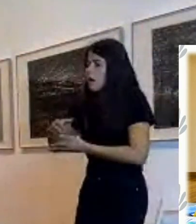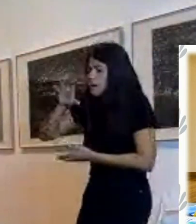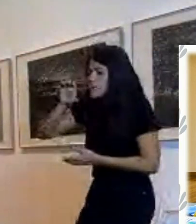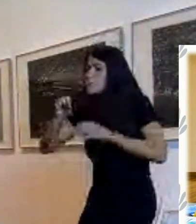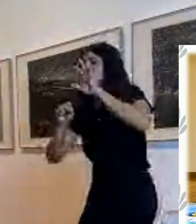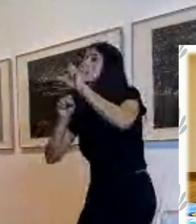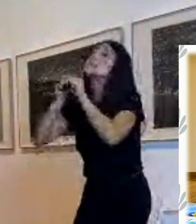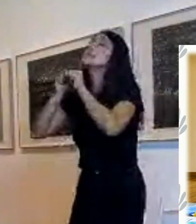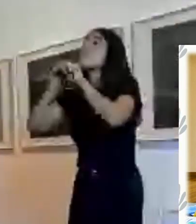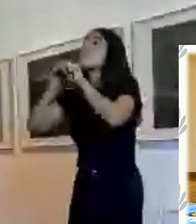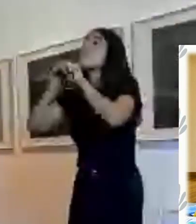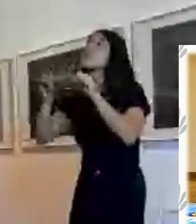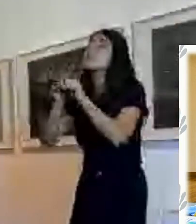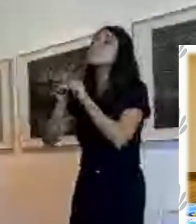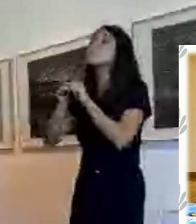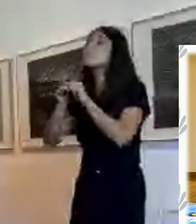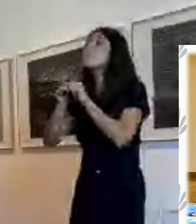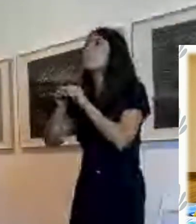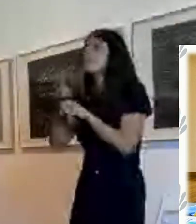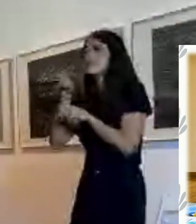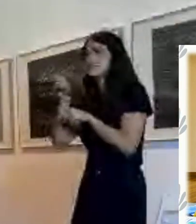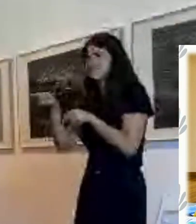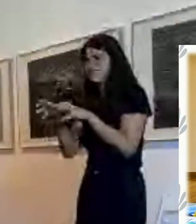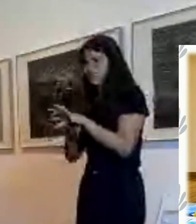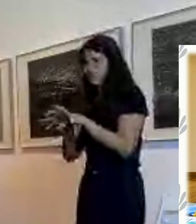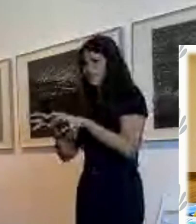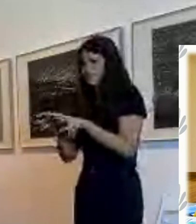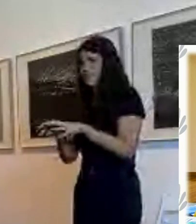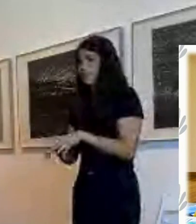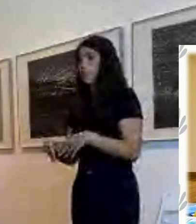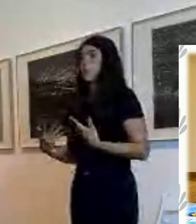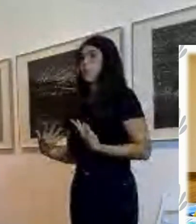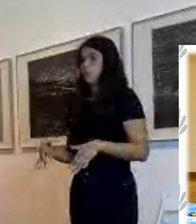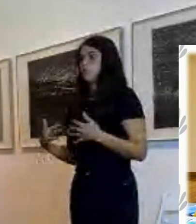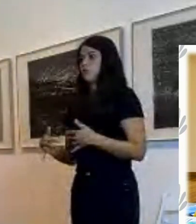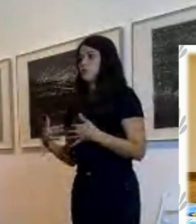la ventana. Y esas cosas no se entendían.